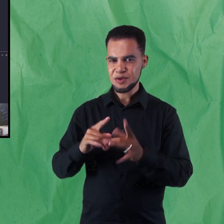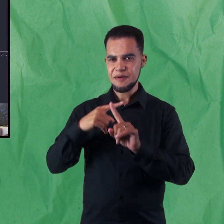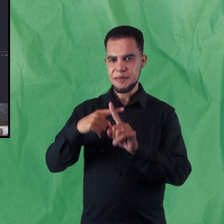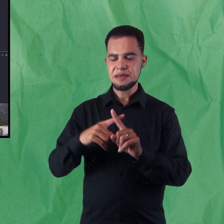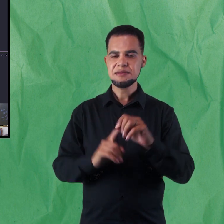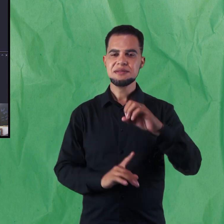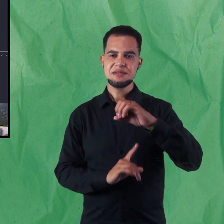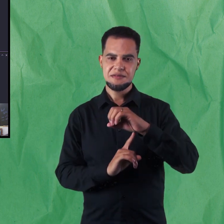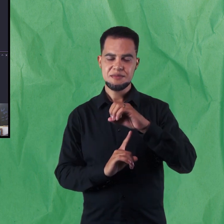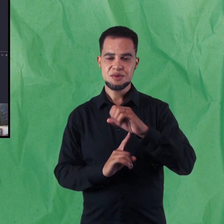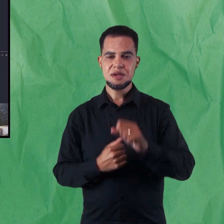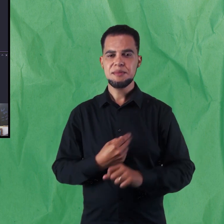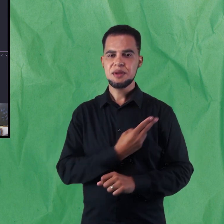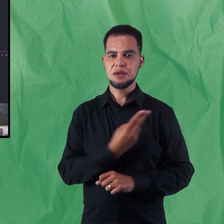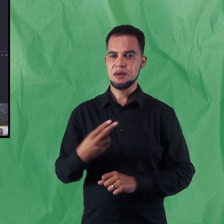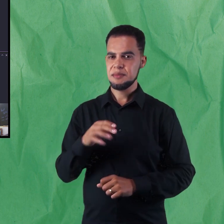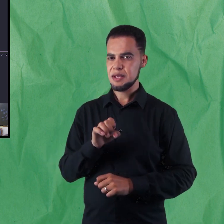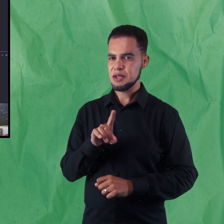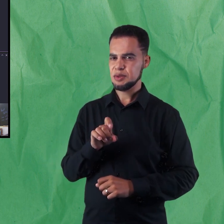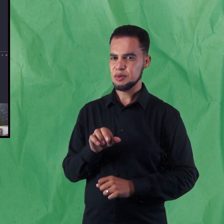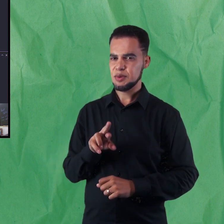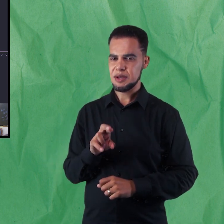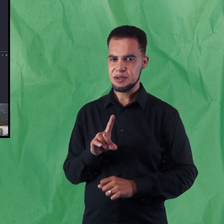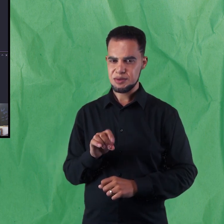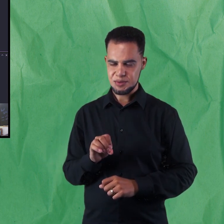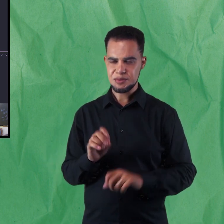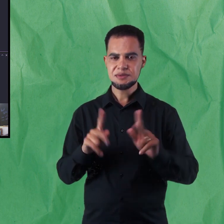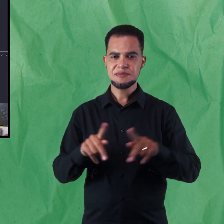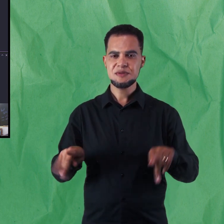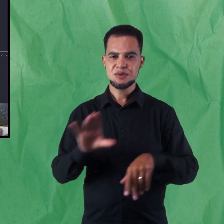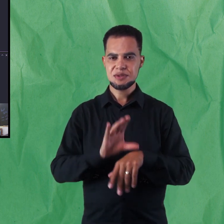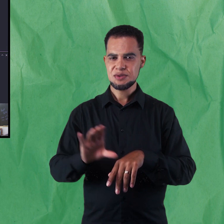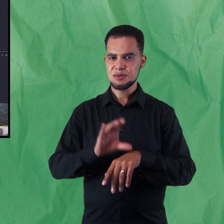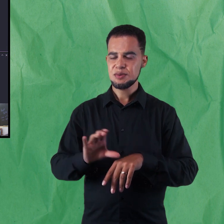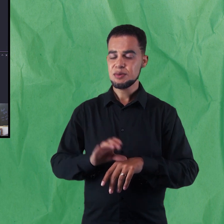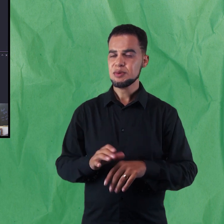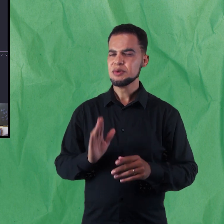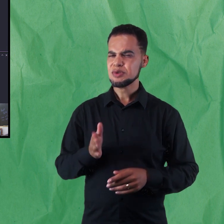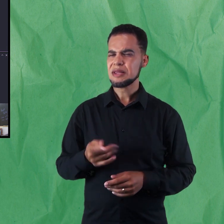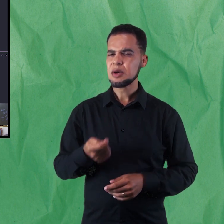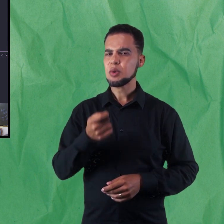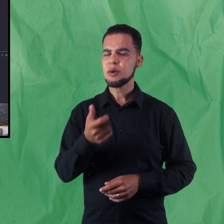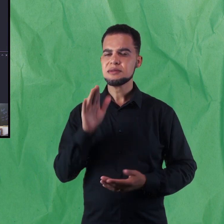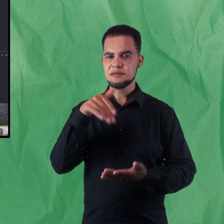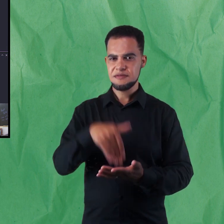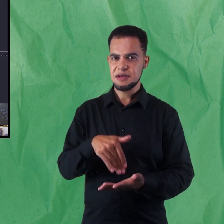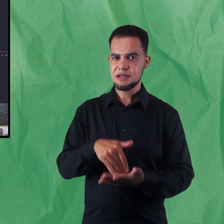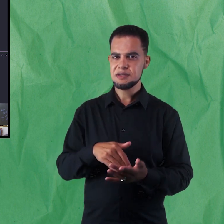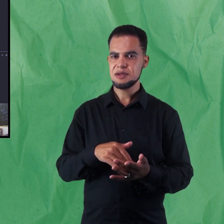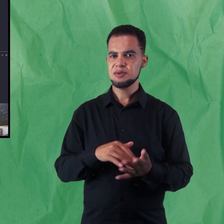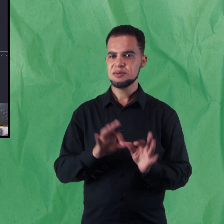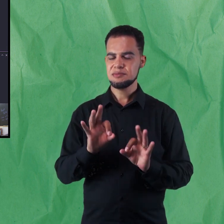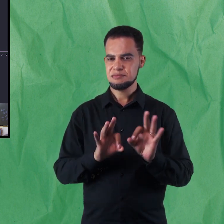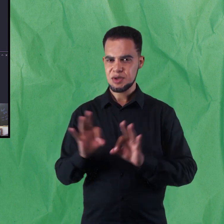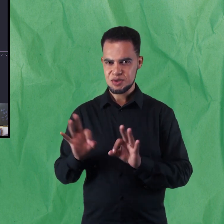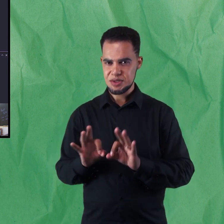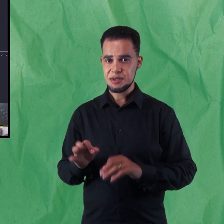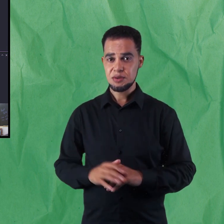Mais IFMG. Eu me chamo Eduardo Trindade, sou seu professor neste curso e nós já estamos quase finalizando aqui o nosso